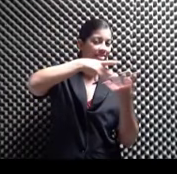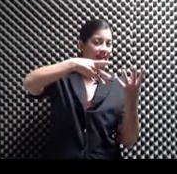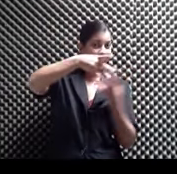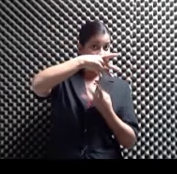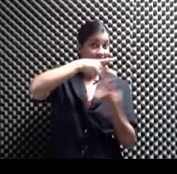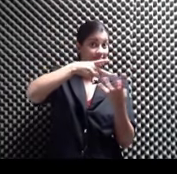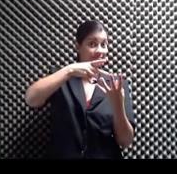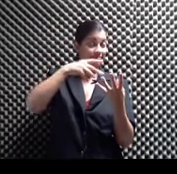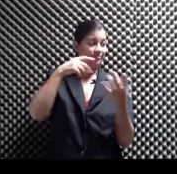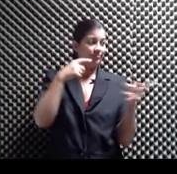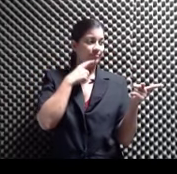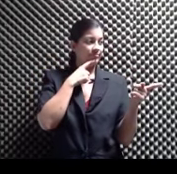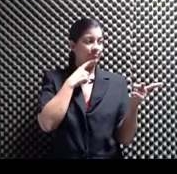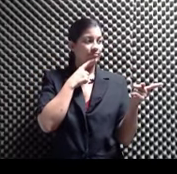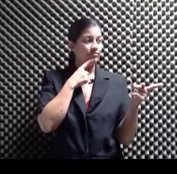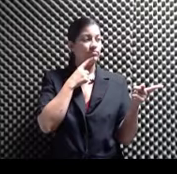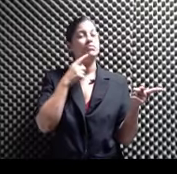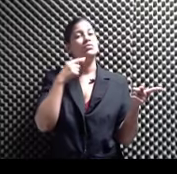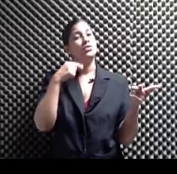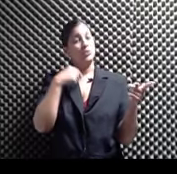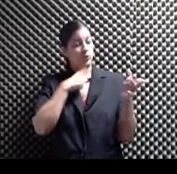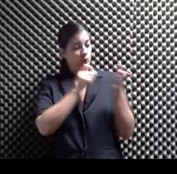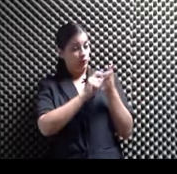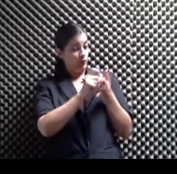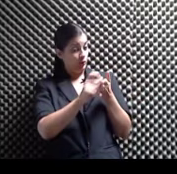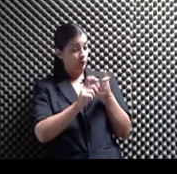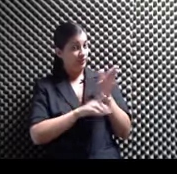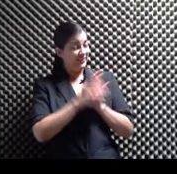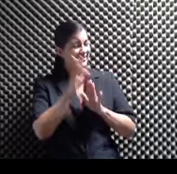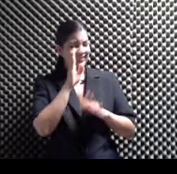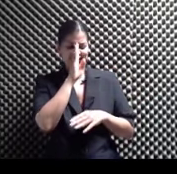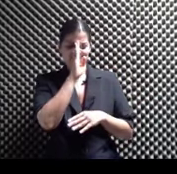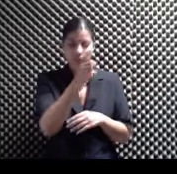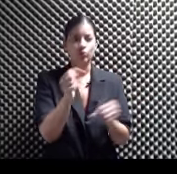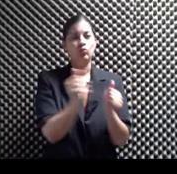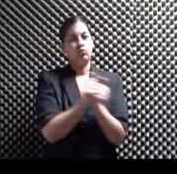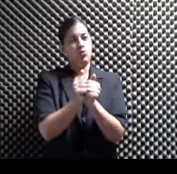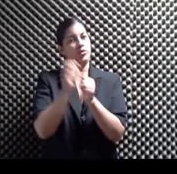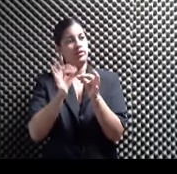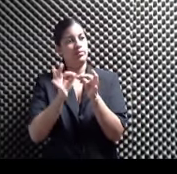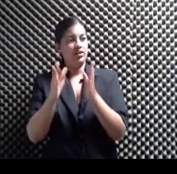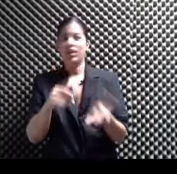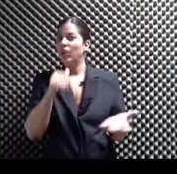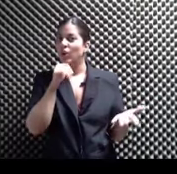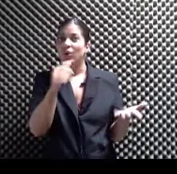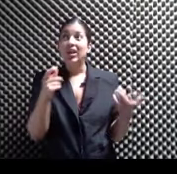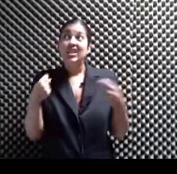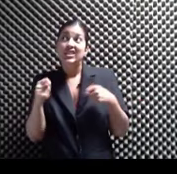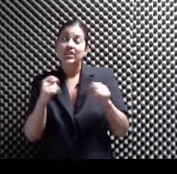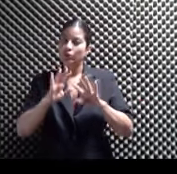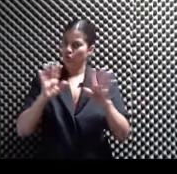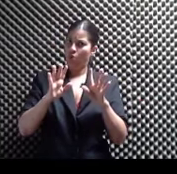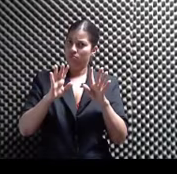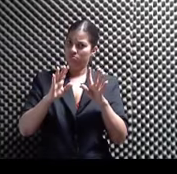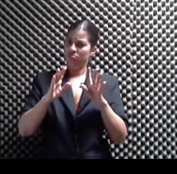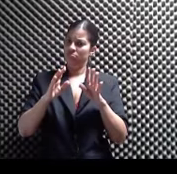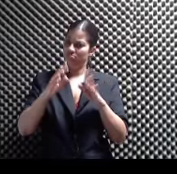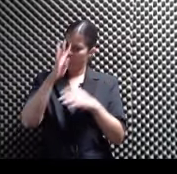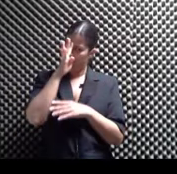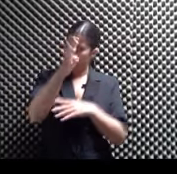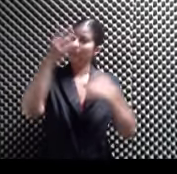año pasado, aquí pensado directamente en la obra. Ya no es un experimento. Ya no es un experimento, ya se pensó.